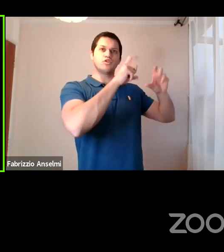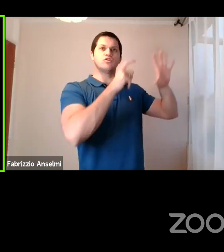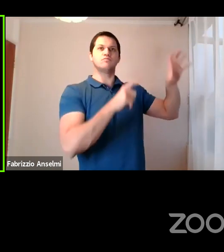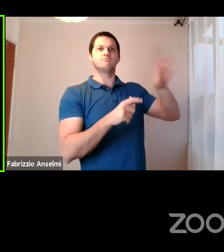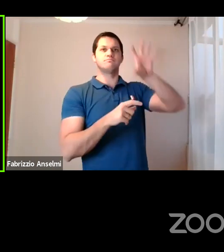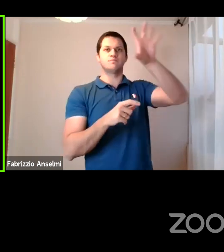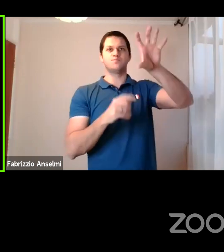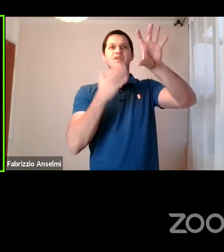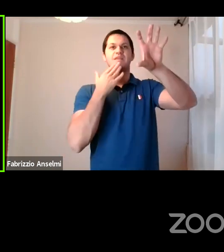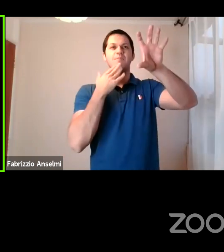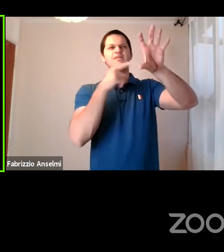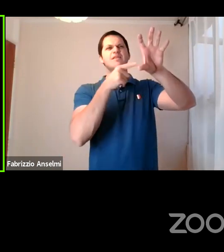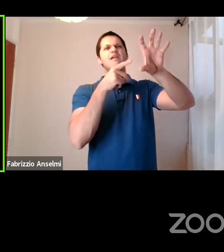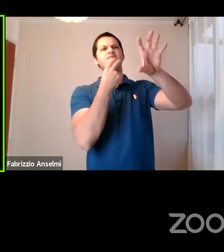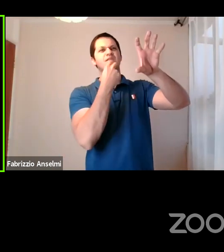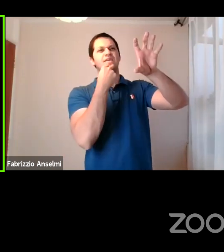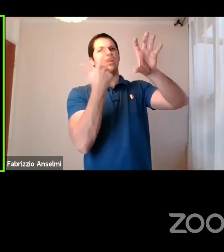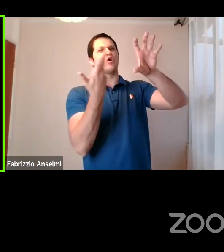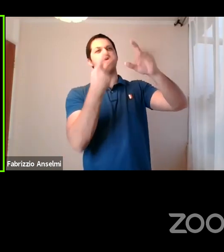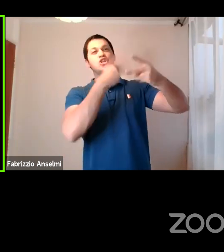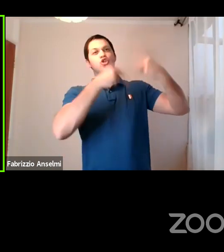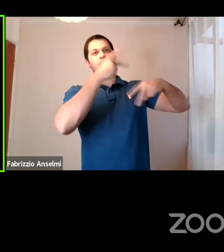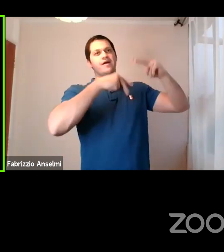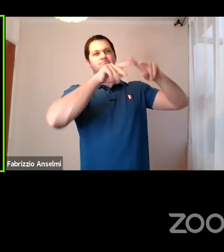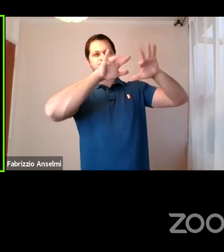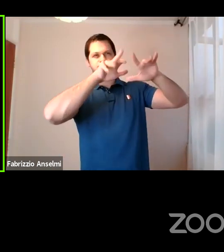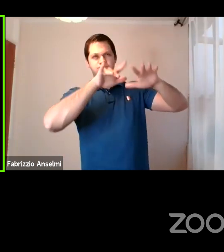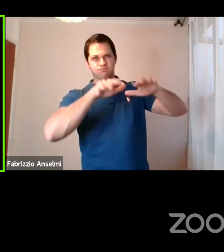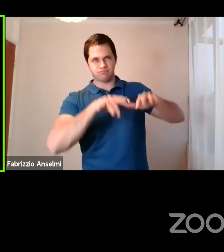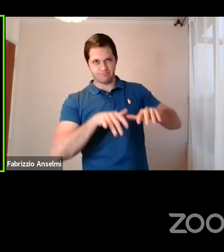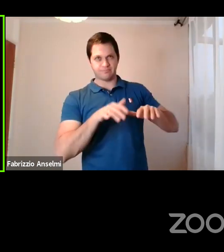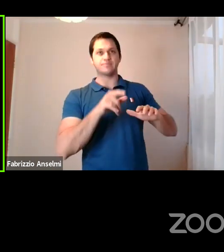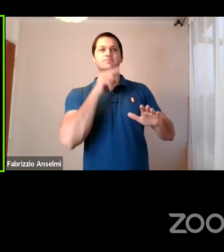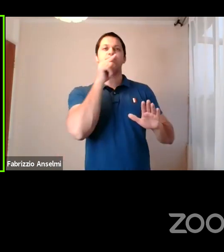histórica. Y esto lo desarrollamos como una presentación.